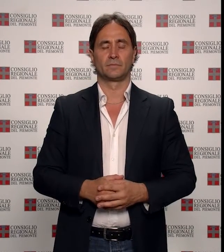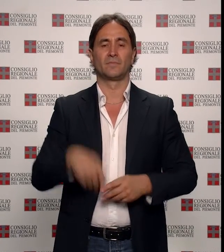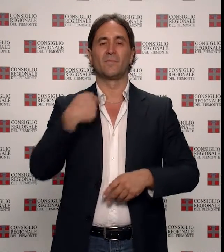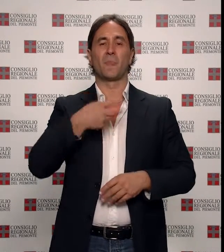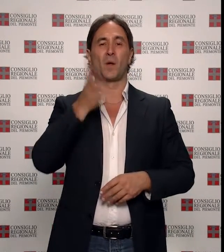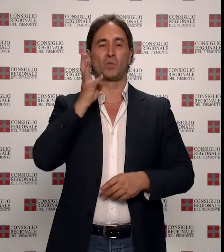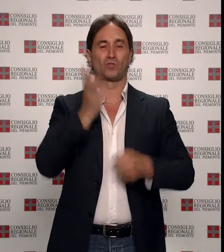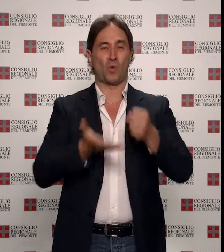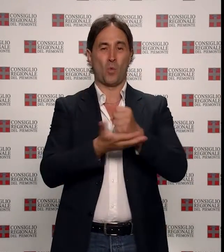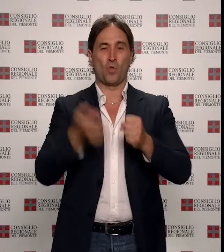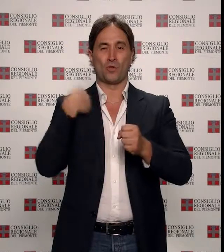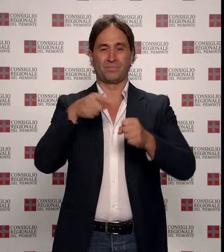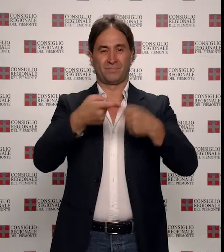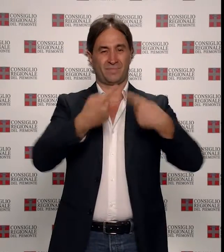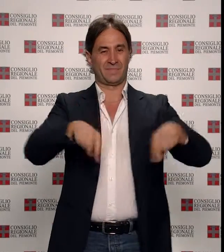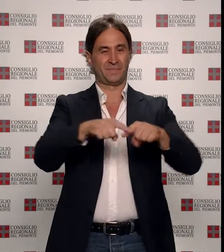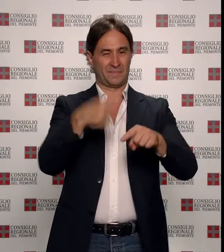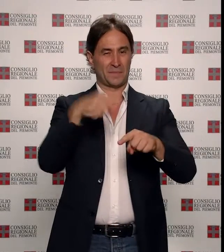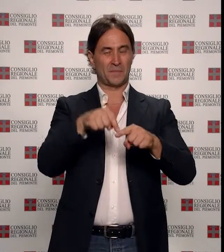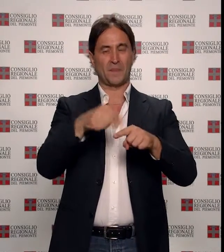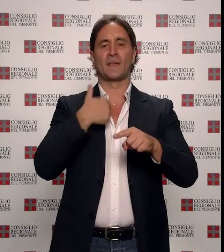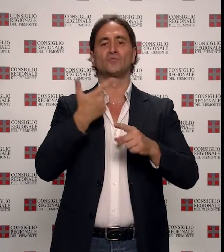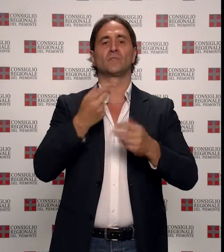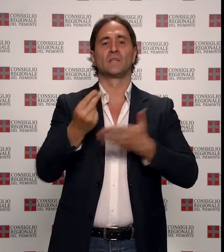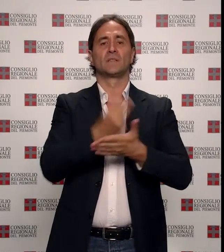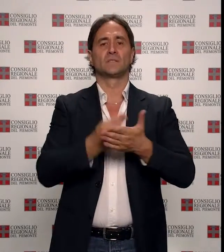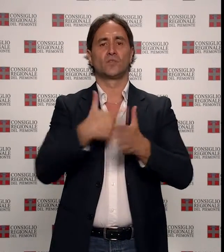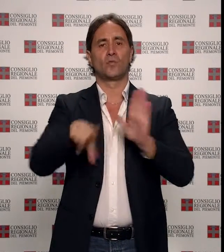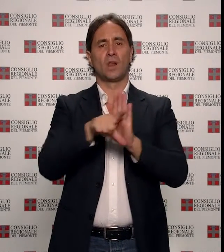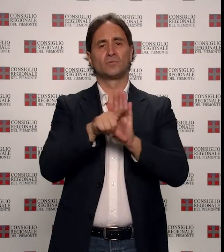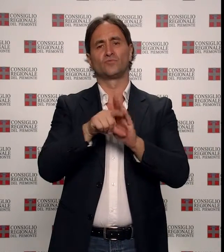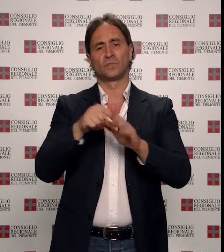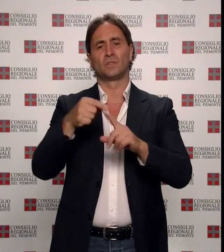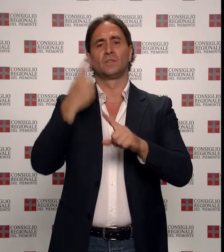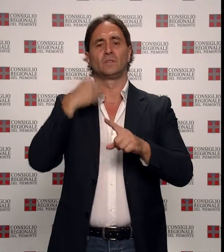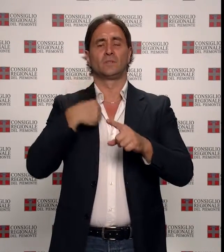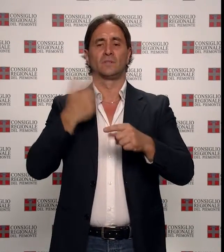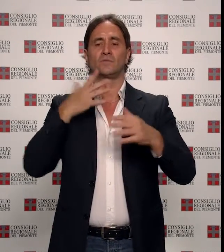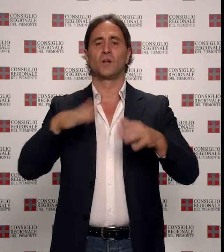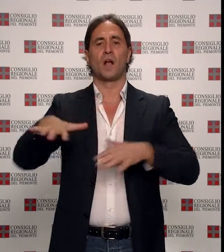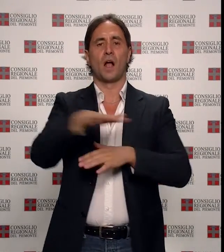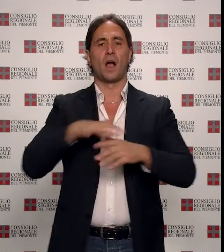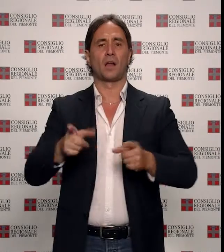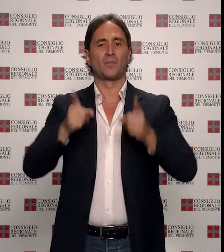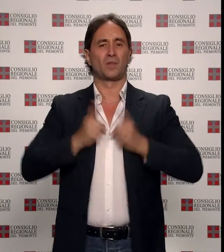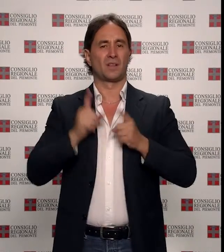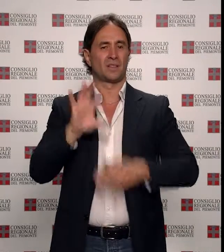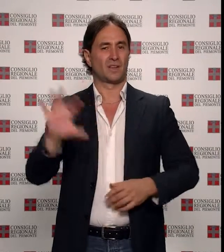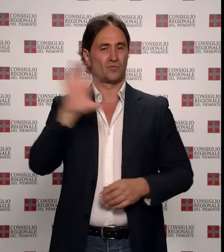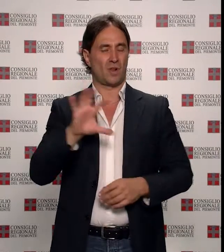luglio, il Consiglio ha iniziato l'esame del disegno di legge sul riordino del sistema di gestione delle aree protette regionali. Tra gli obiettivi, rivedere